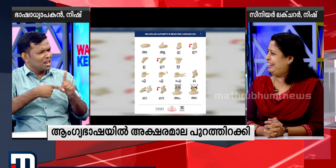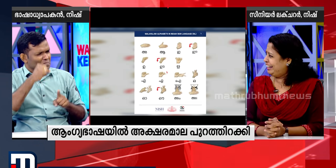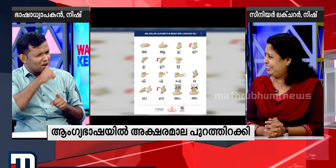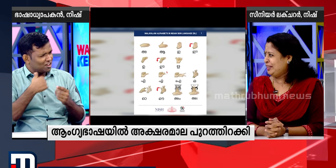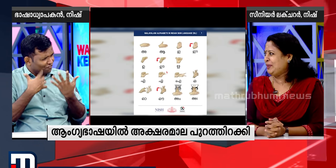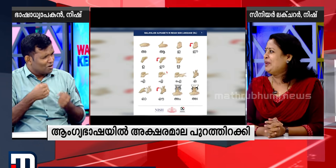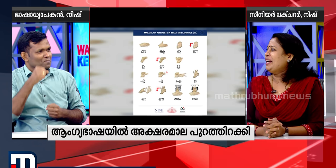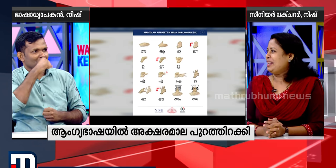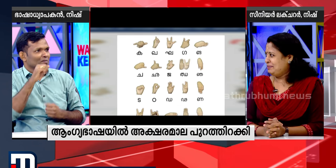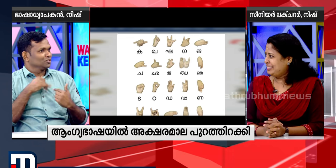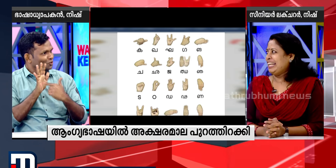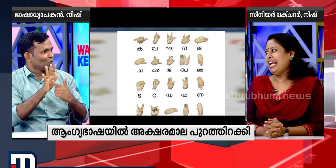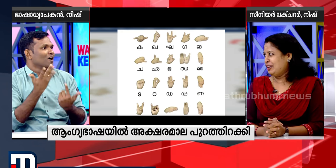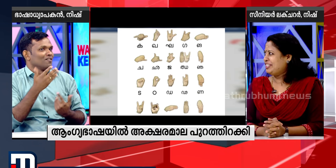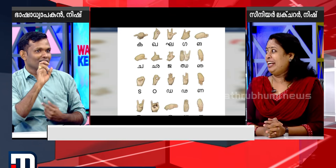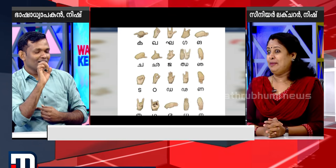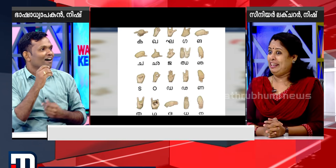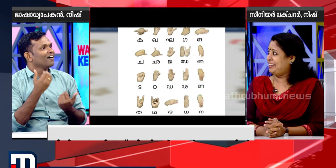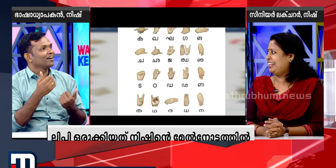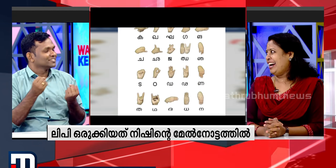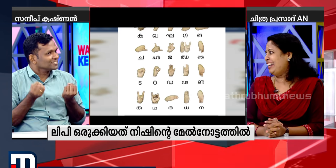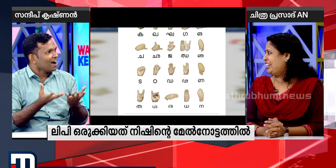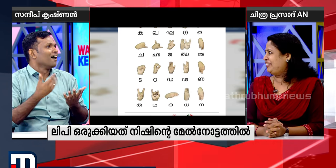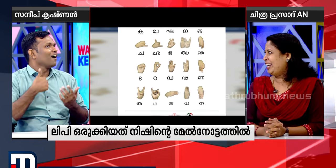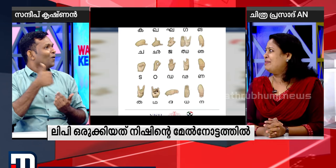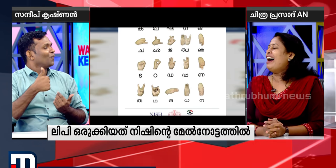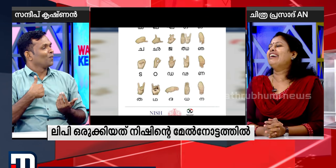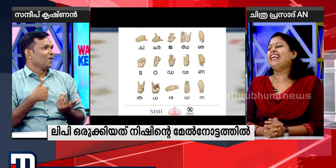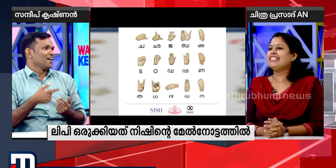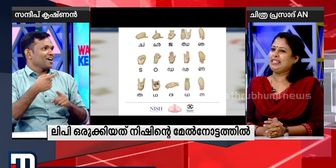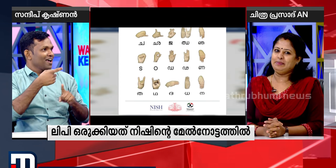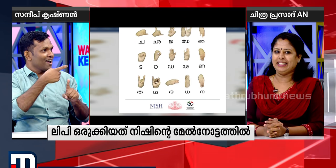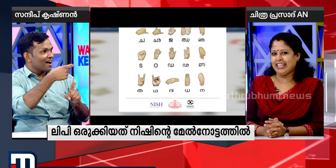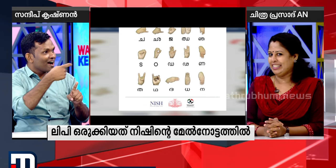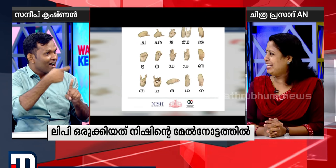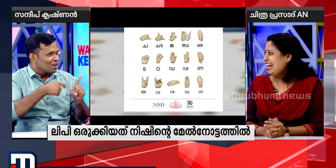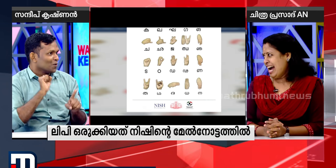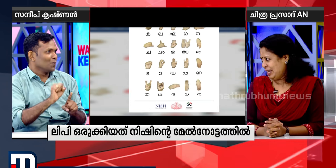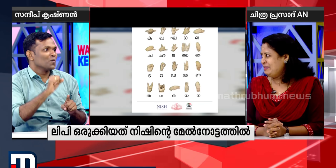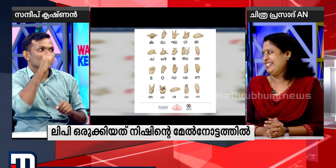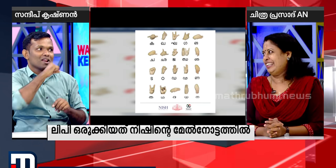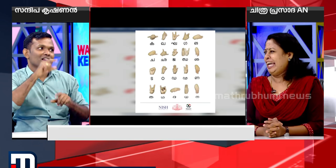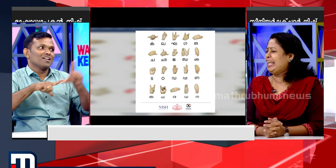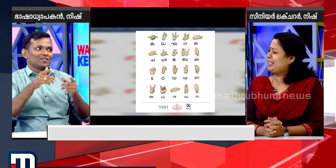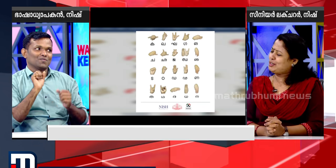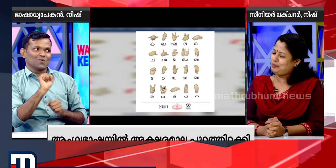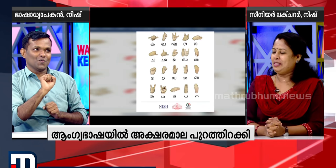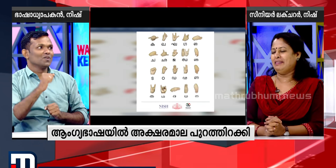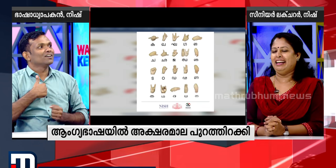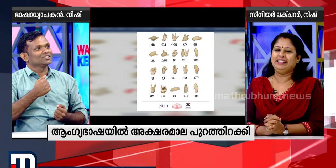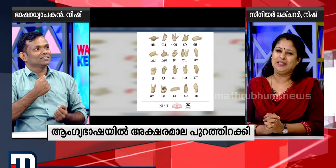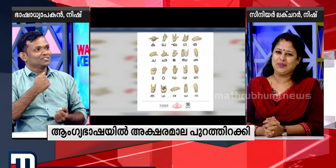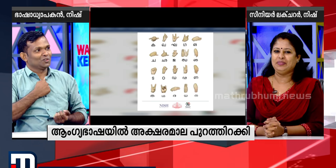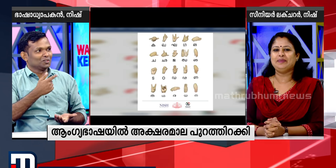സ്വന്തം മലയാളത്തിൻ്റെ ഒരു സൈൻ ലാംഗ്വേജ് വേണം എല്ലാവരെയും കാണിക്കാൻ വേണം അങ്ങനെയാണ് സത്യം പറഞ്ഞാൽ ഞങ്ങളിത് ആരംഭിച്ചത് കേരളത്തിൻ്റെ